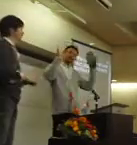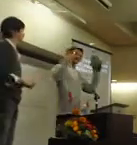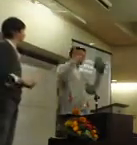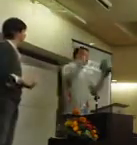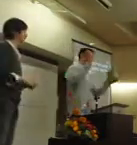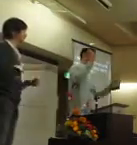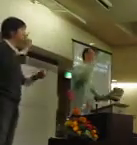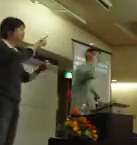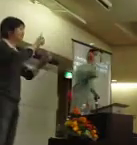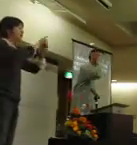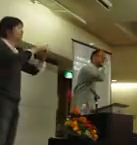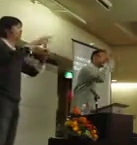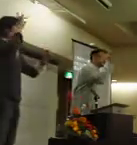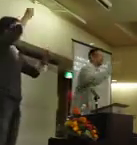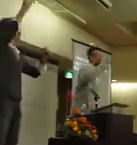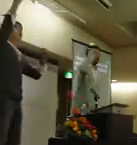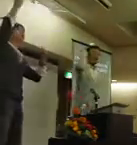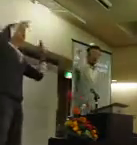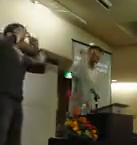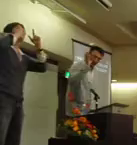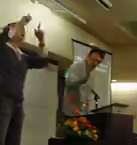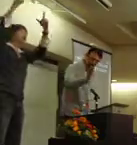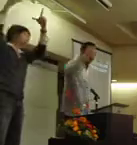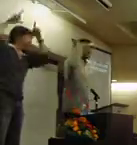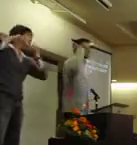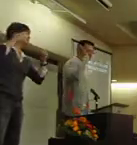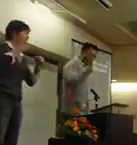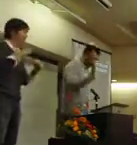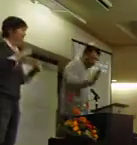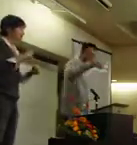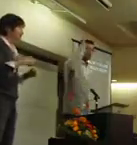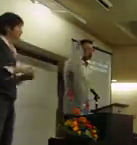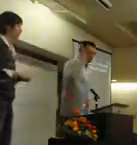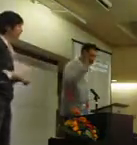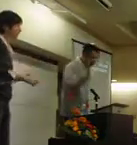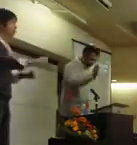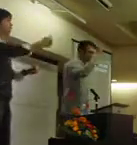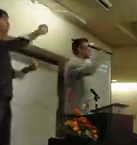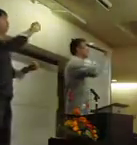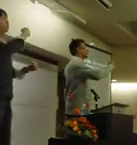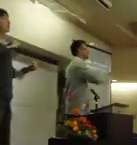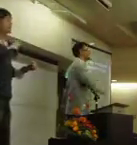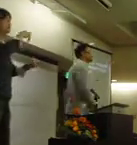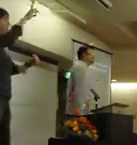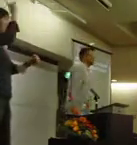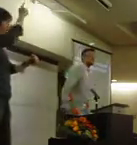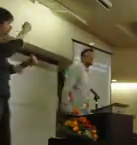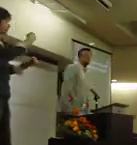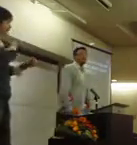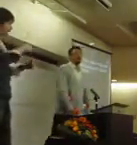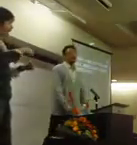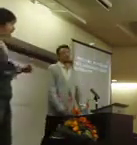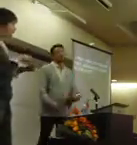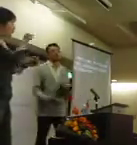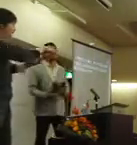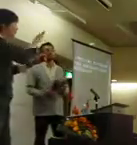その時に神様からまた言葉が出ります。私が脳みそを作ります。